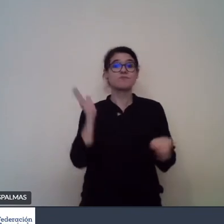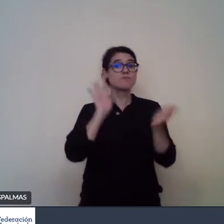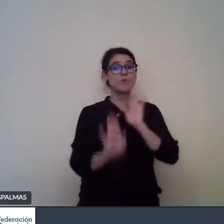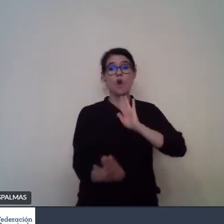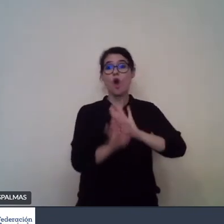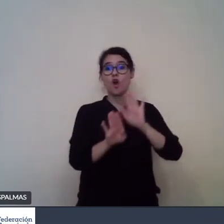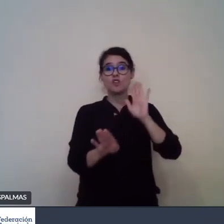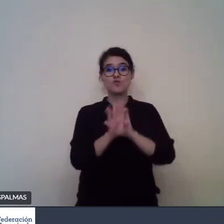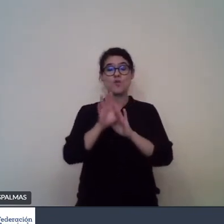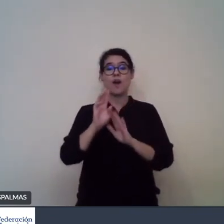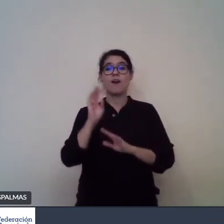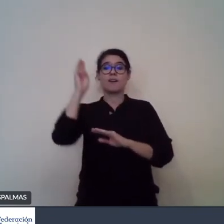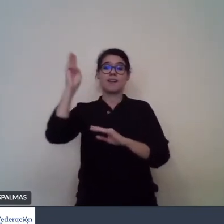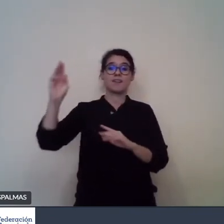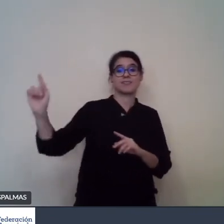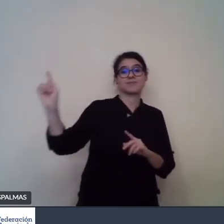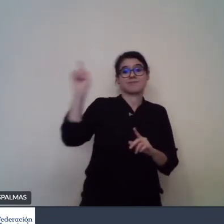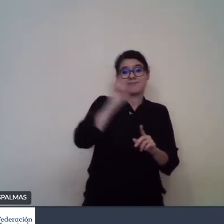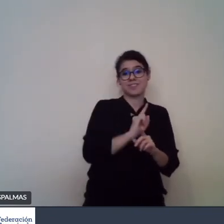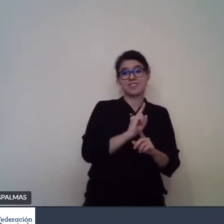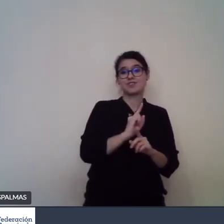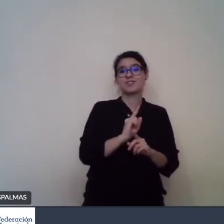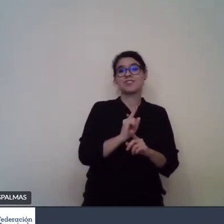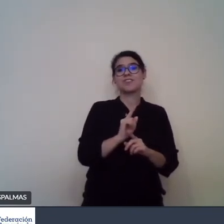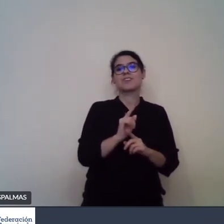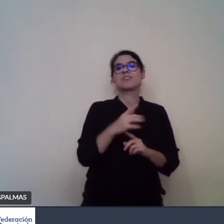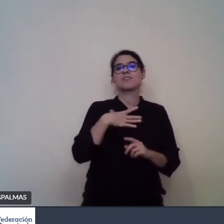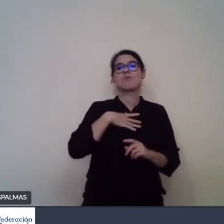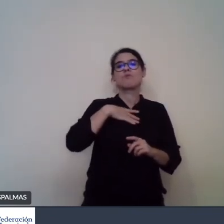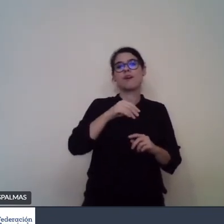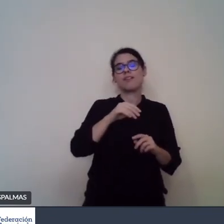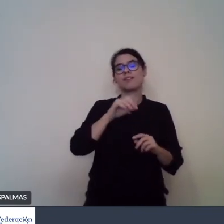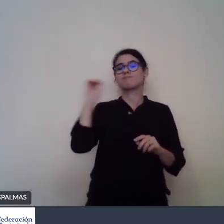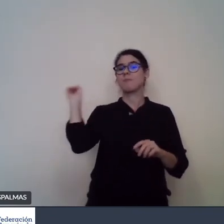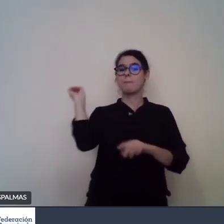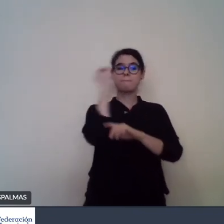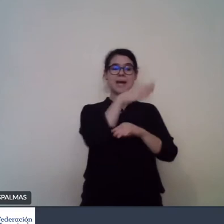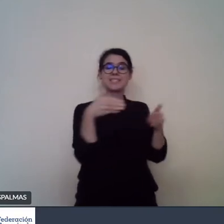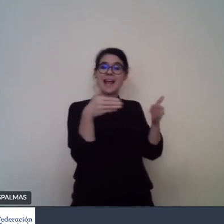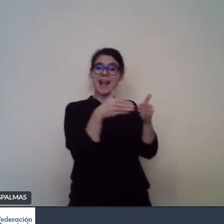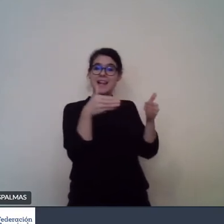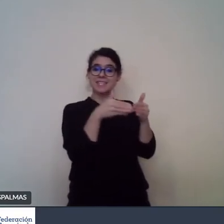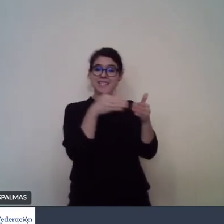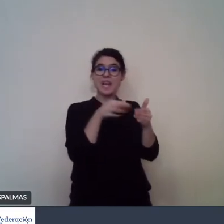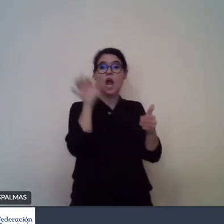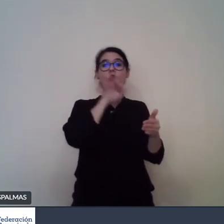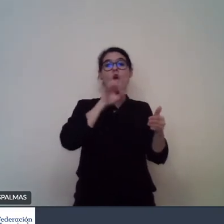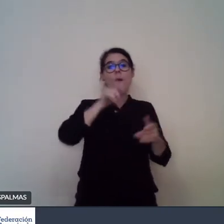dentro, opción de pase a la esquina o en este caso subida de tirador con bloqueo.